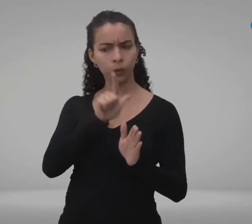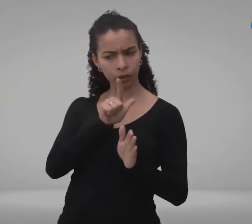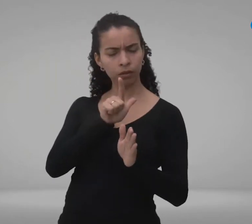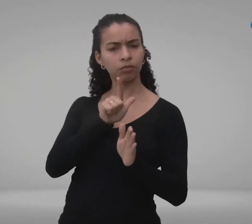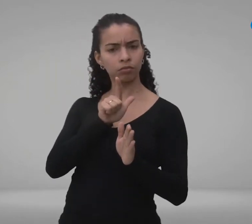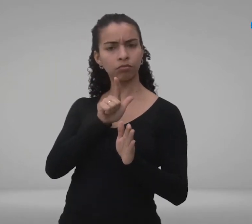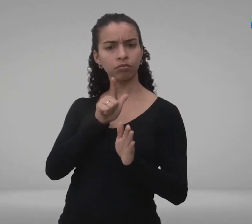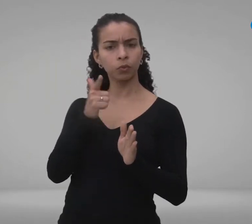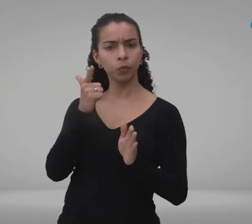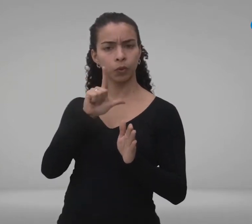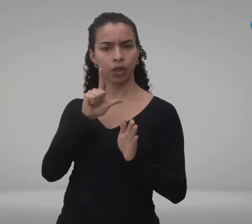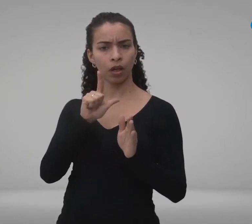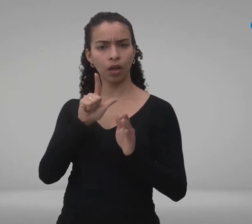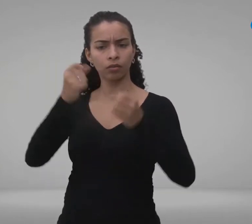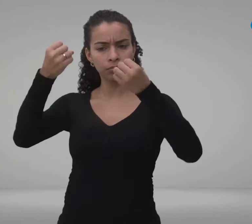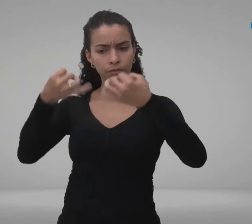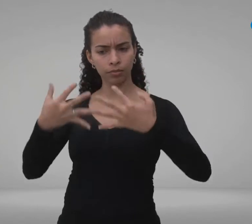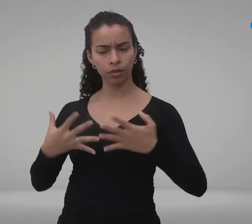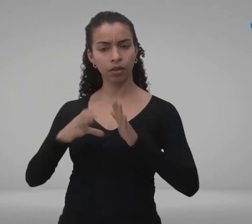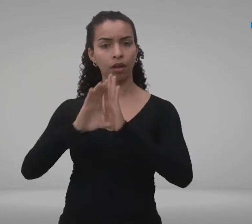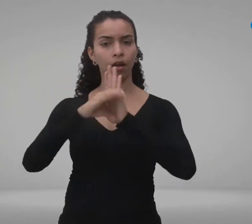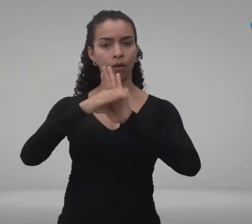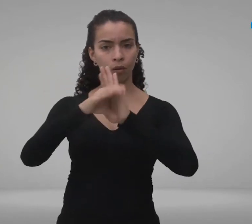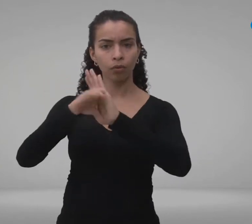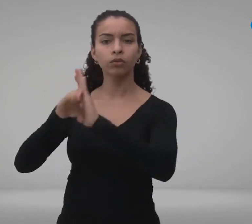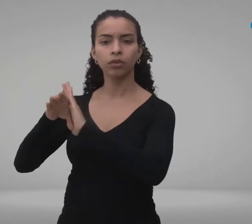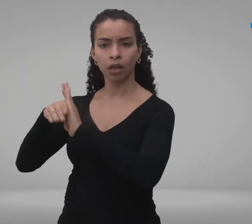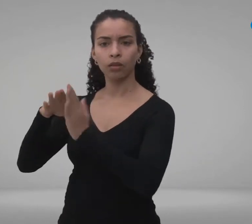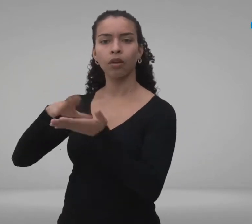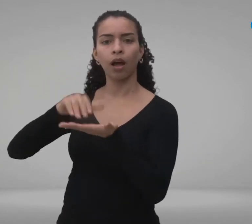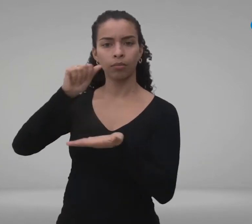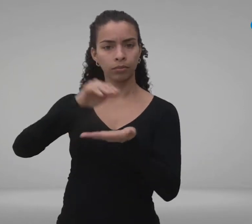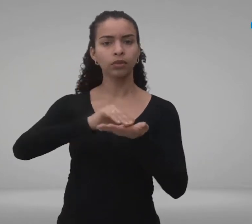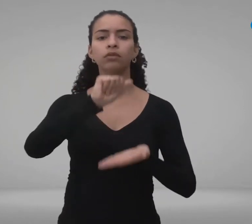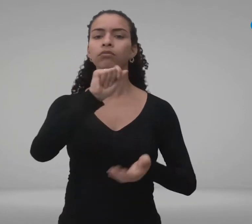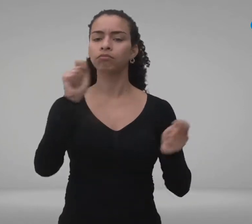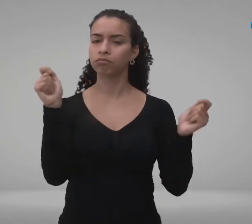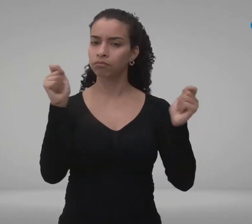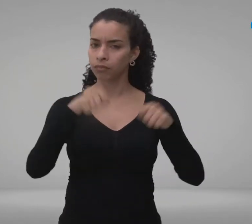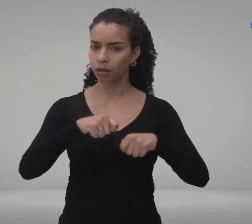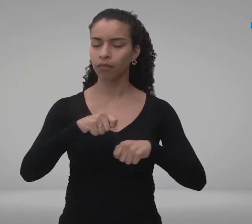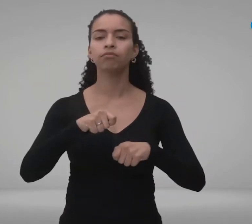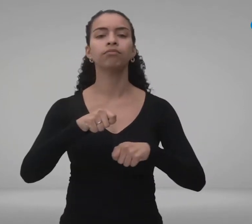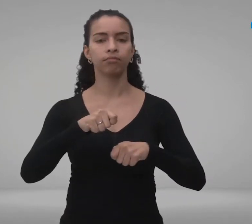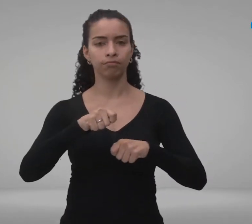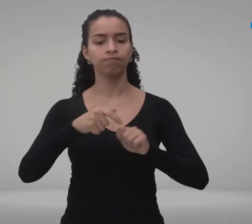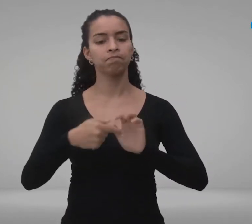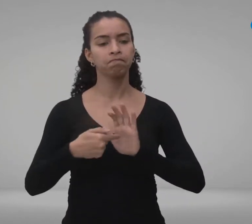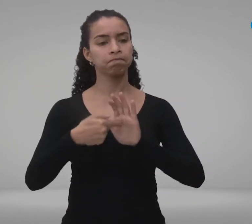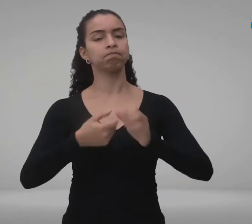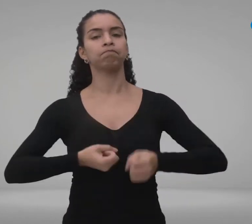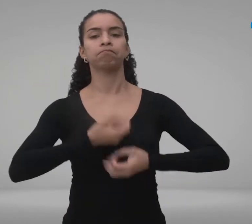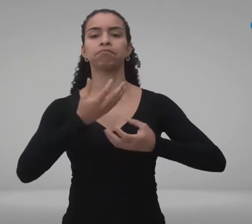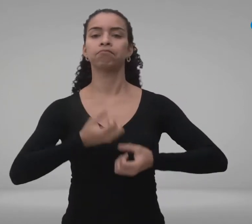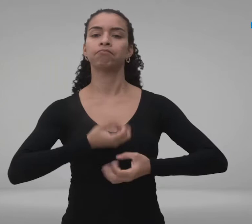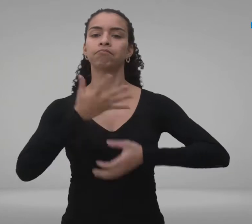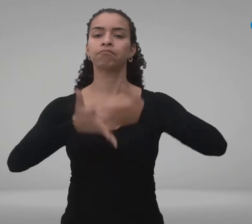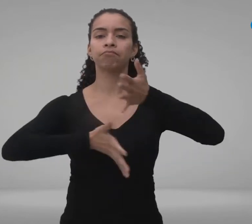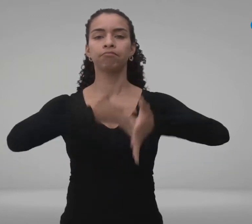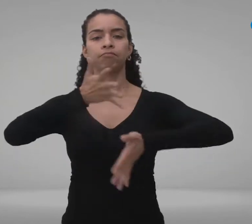mas ela já ela abrange várias áreas, então é possível sim